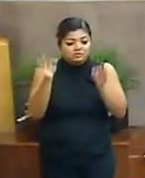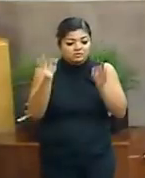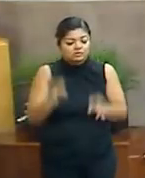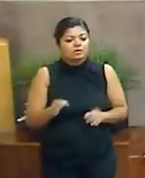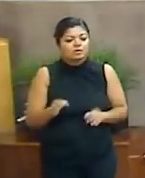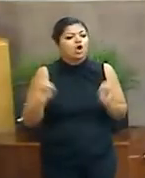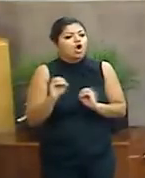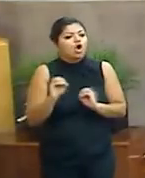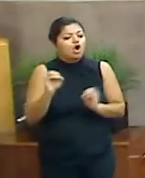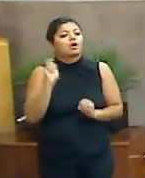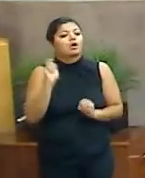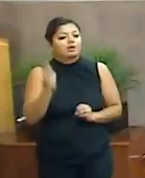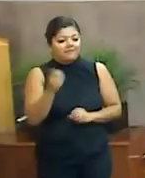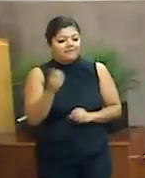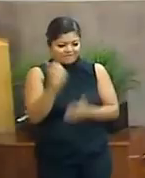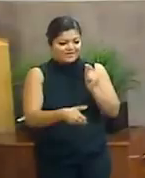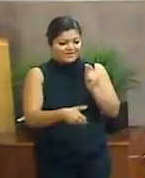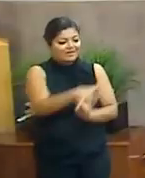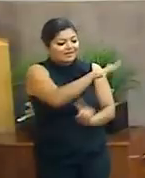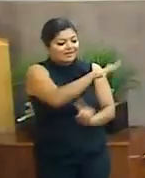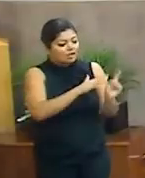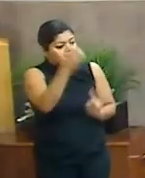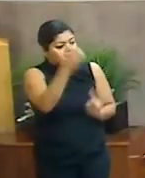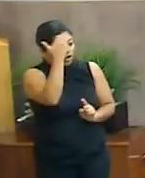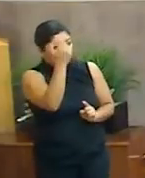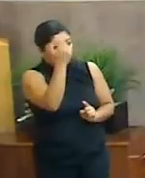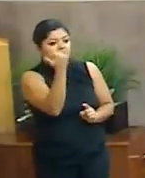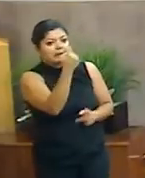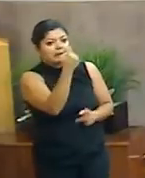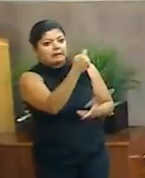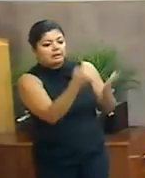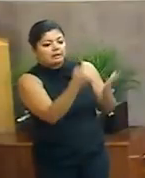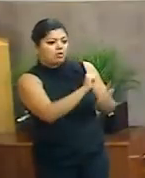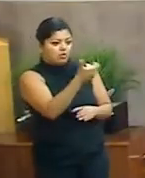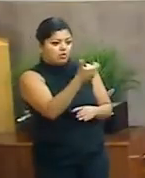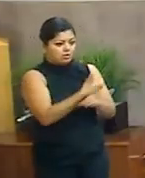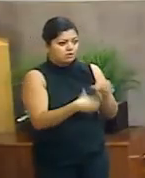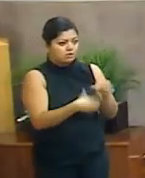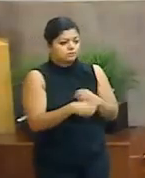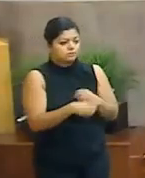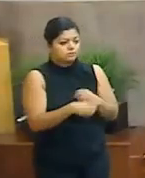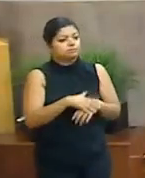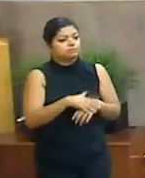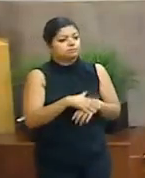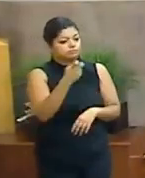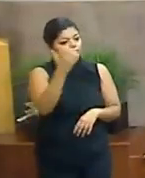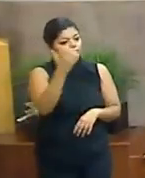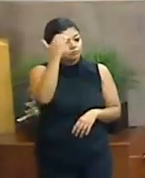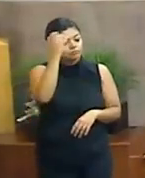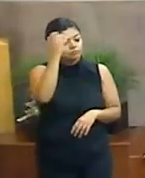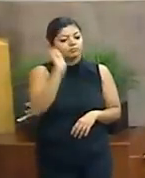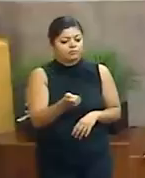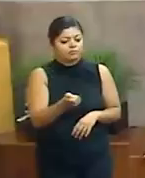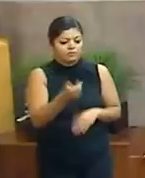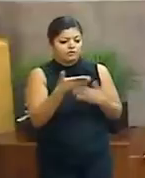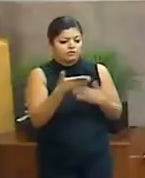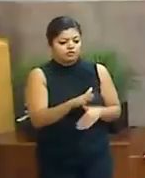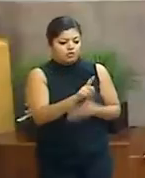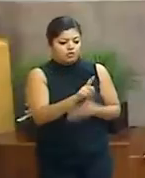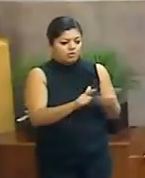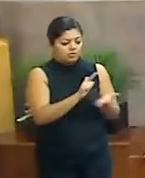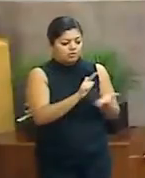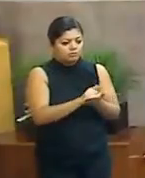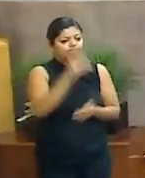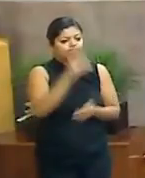el contexto aludido entre otras razones de esta manera se conoce un cliente de jurisdicción el asunto y se